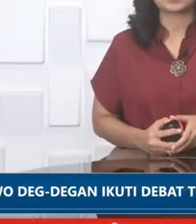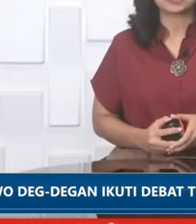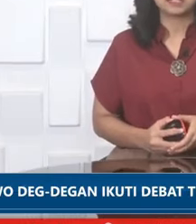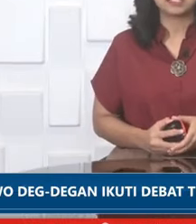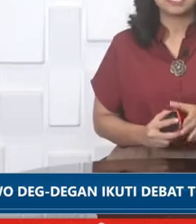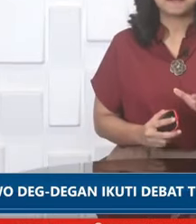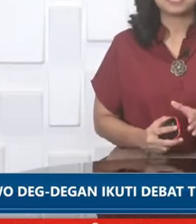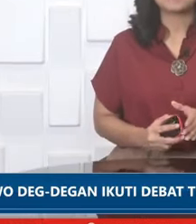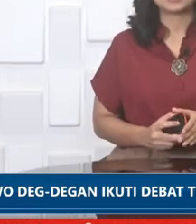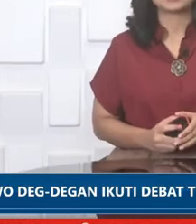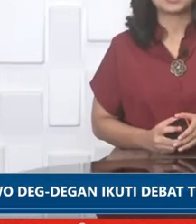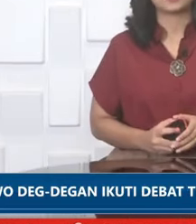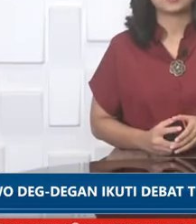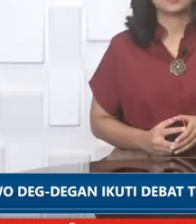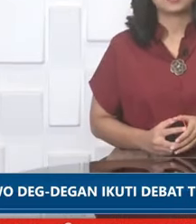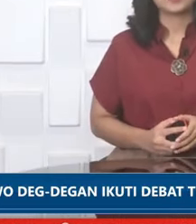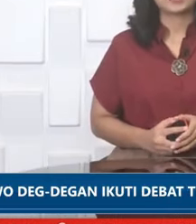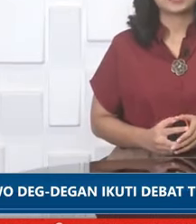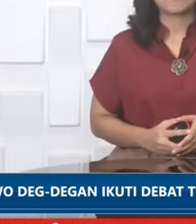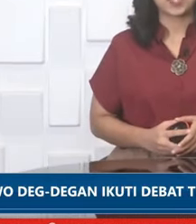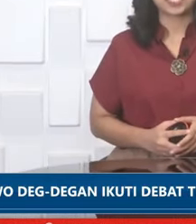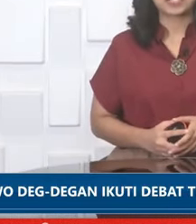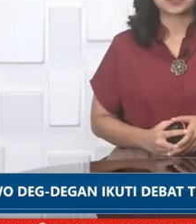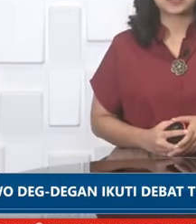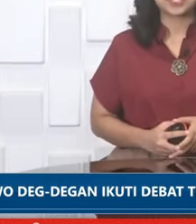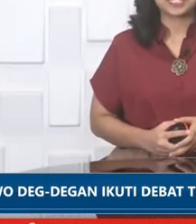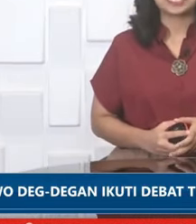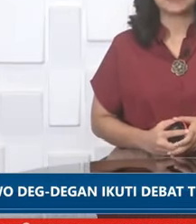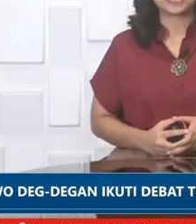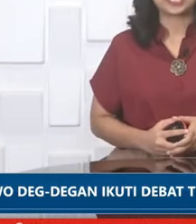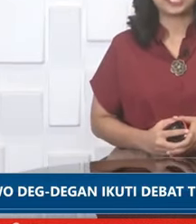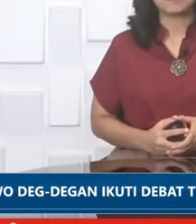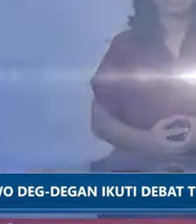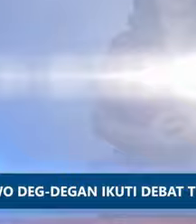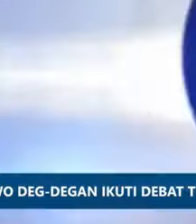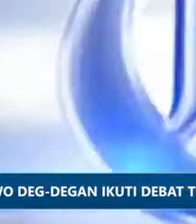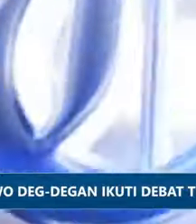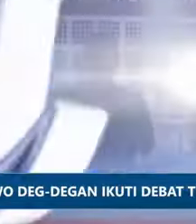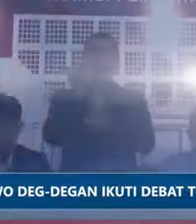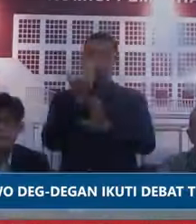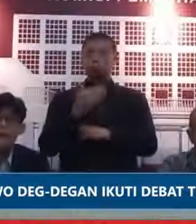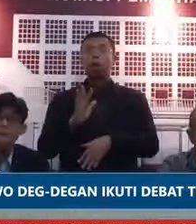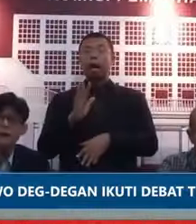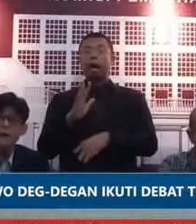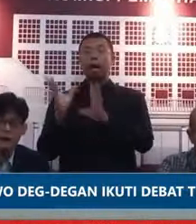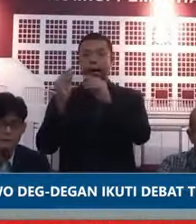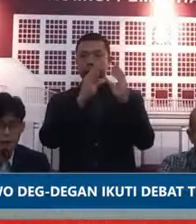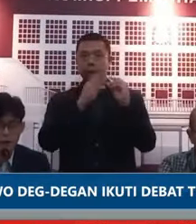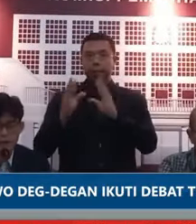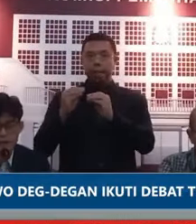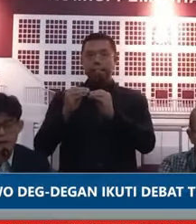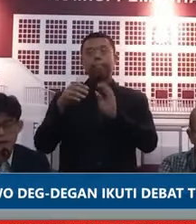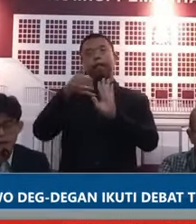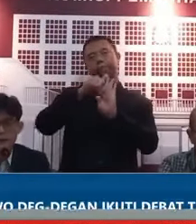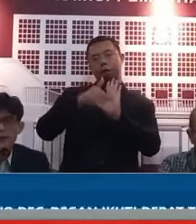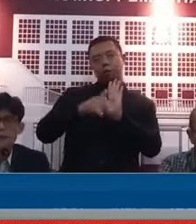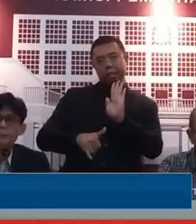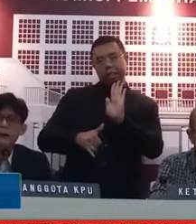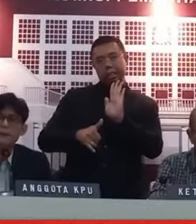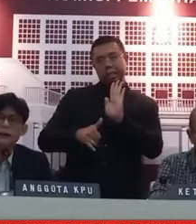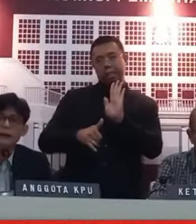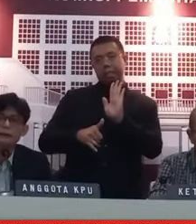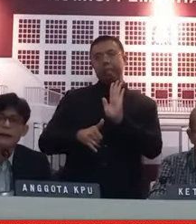atau closing statement masing-masing calon. Komisioner KPU RI Agus Melas dalam keterangan pada Jumat 2 Februari mengatakan, berdasarkan